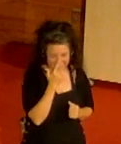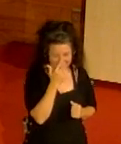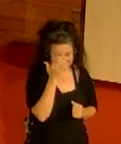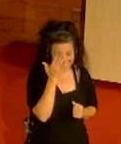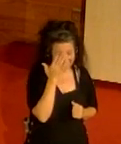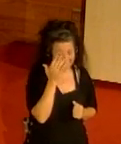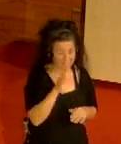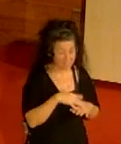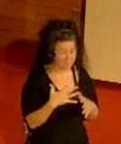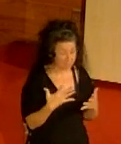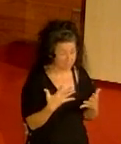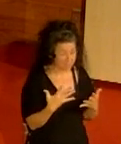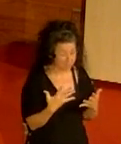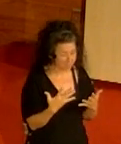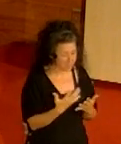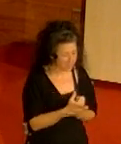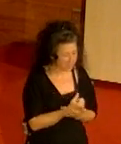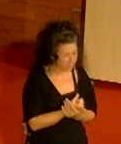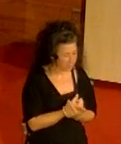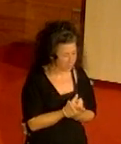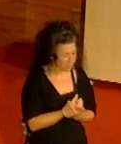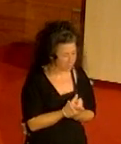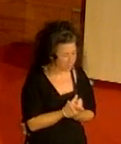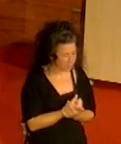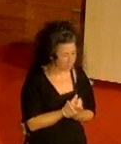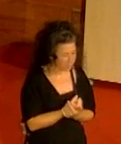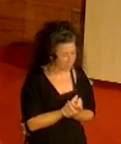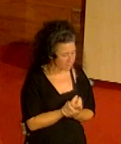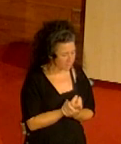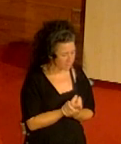todo el mundo es, bueno, es complicado, ¿no?